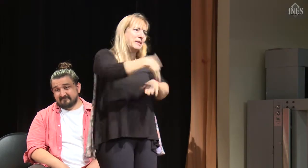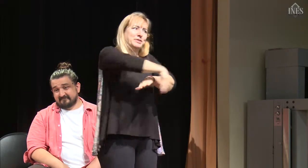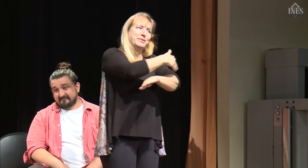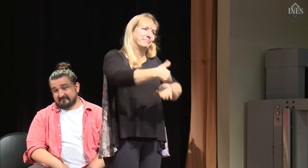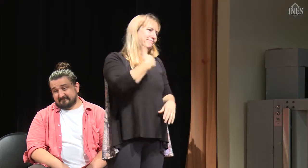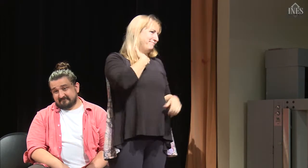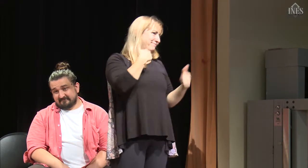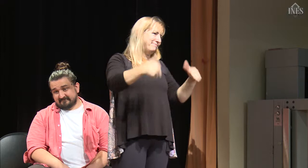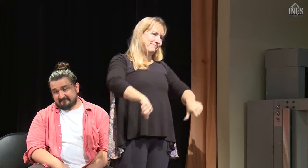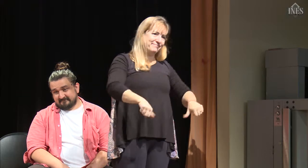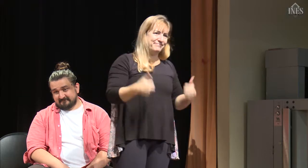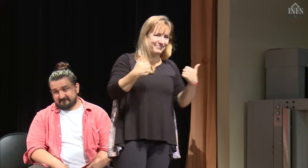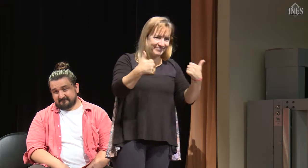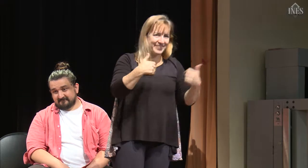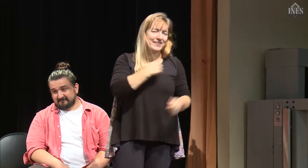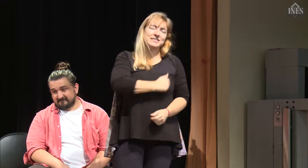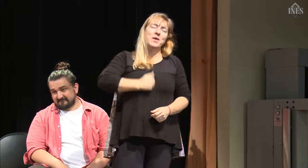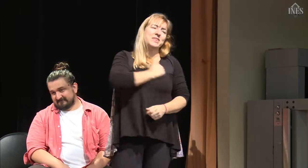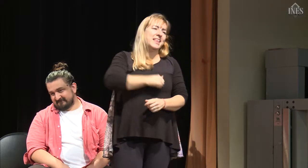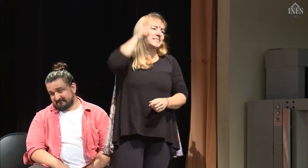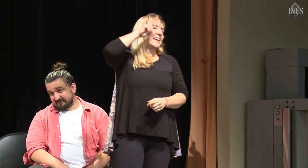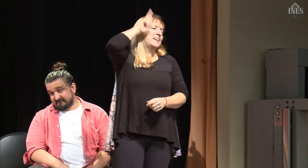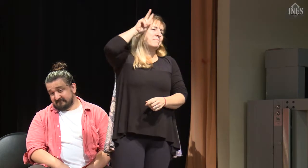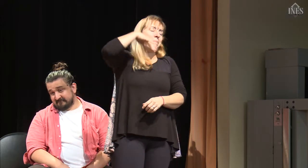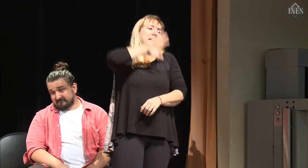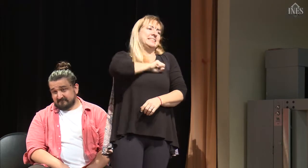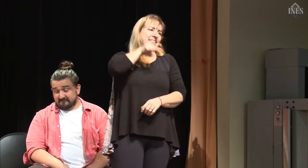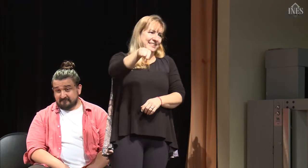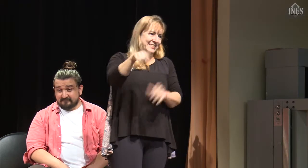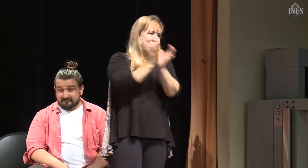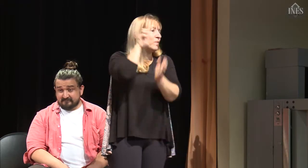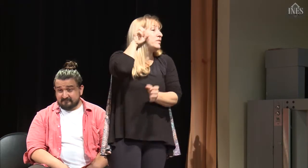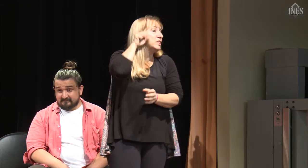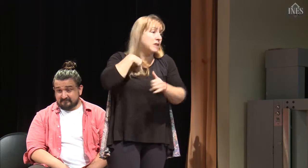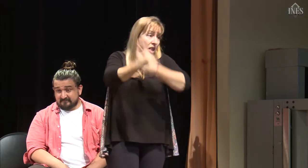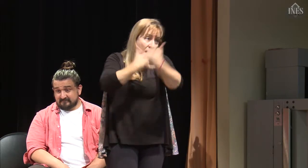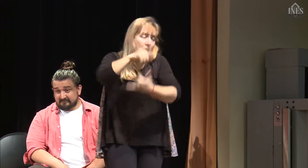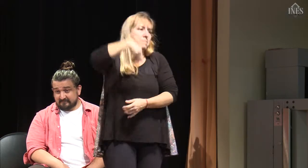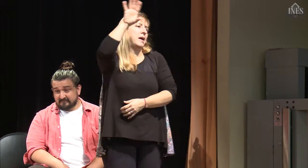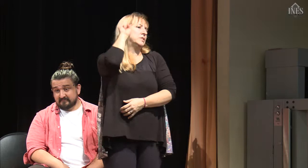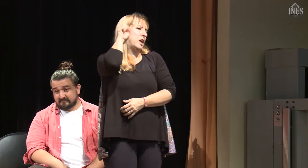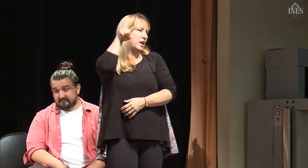perigosos, aí diminuiu muito. Mas dá para brincar aqui no ginásio, qualquer coisa. É a brincadeira que eu mais